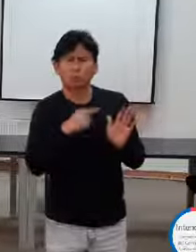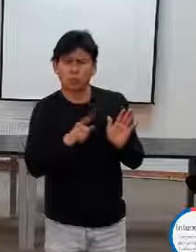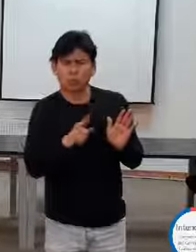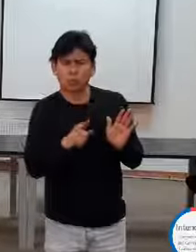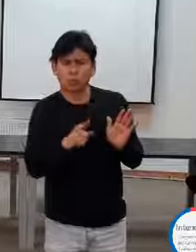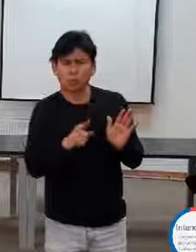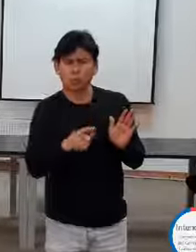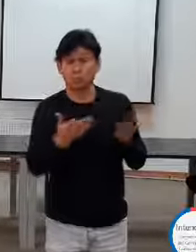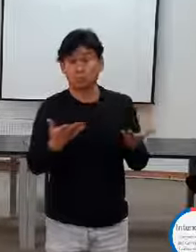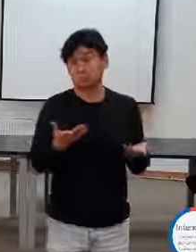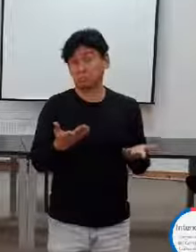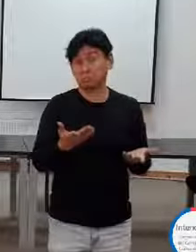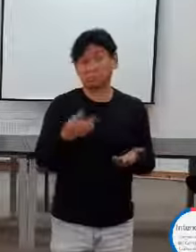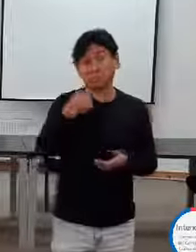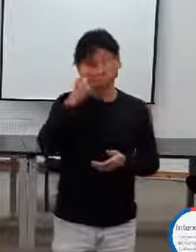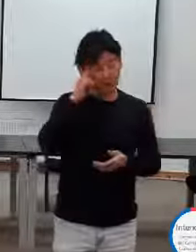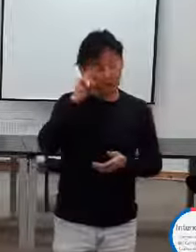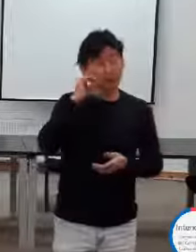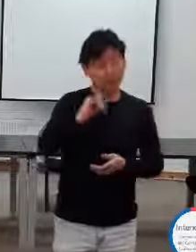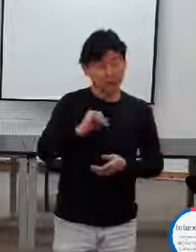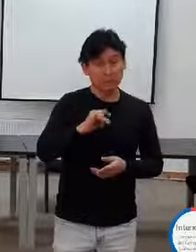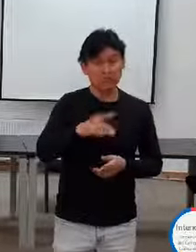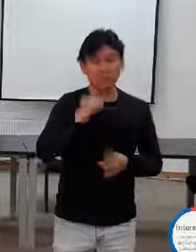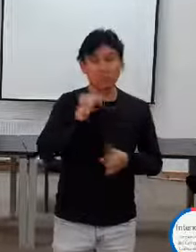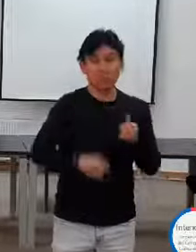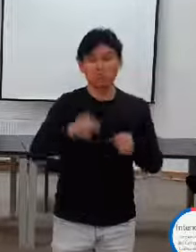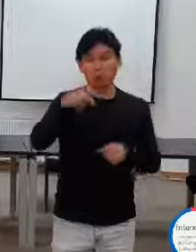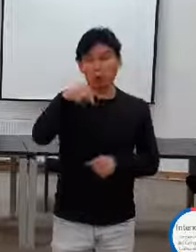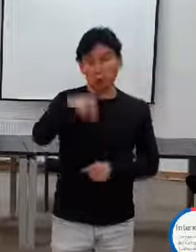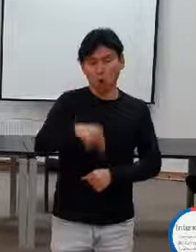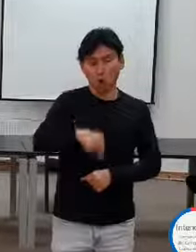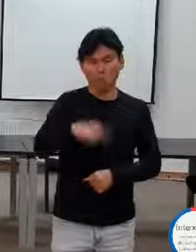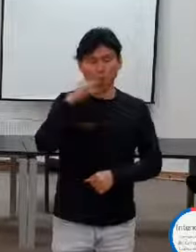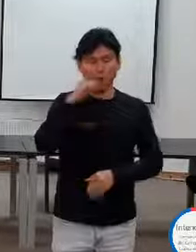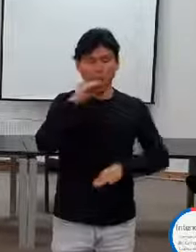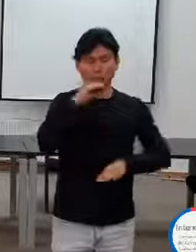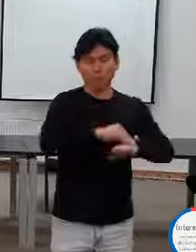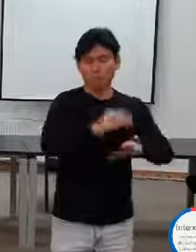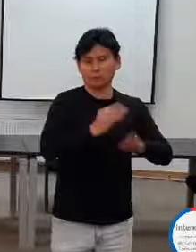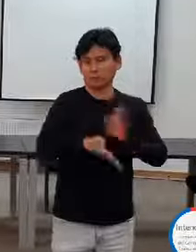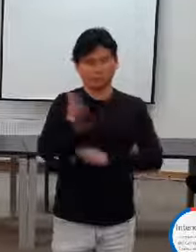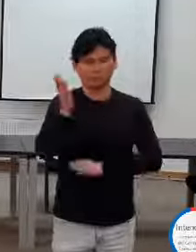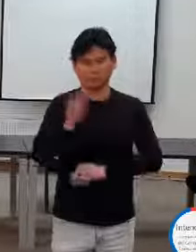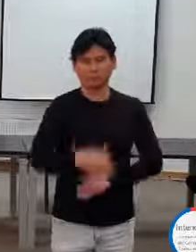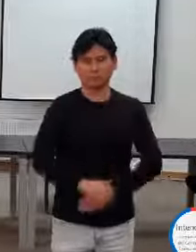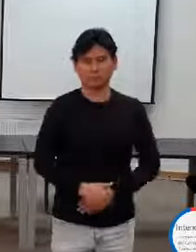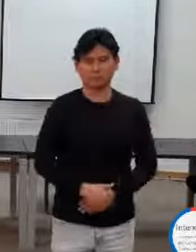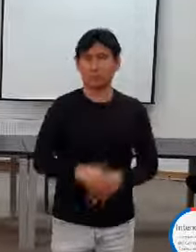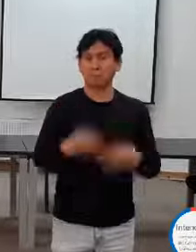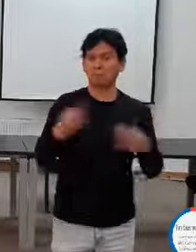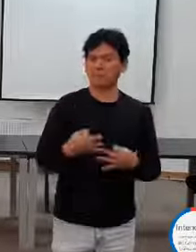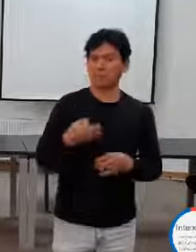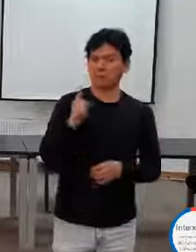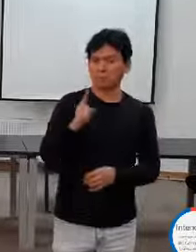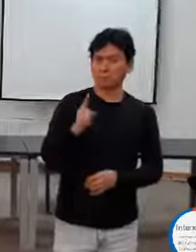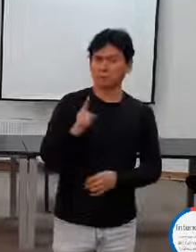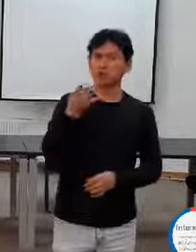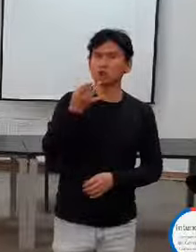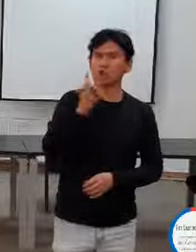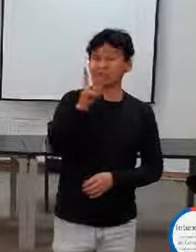con un documento formal. Lo que sí sabemos es que tiene plazo hasta hoy día para notificarlo de su regreso. Ya, perfecto. Y entonces,